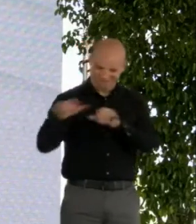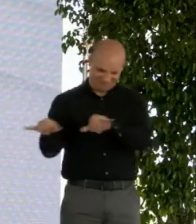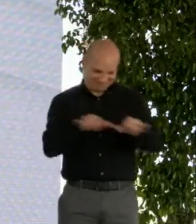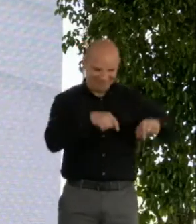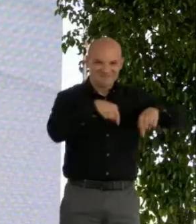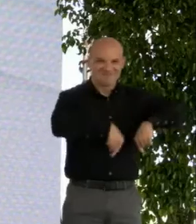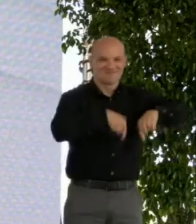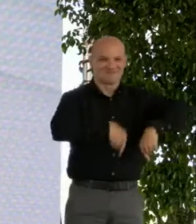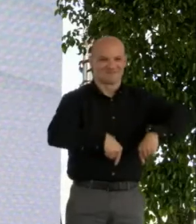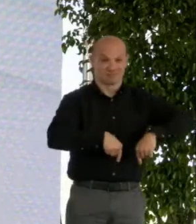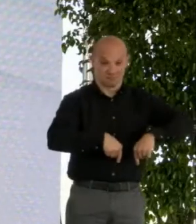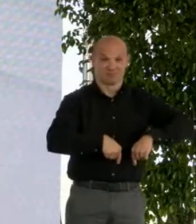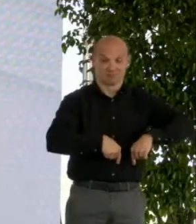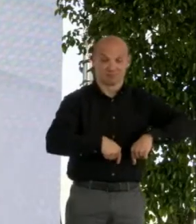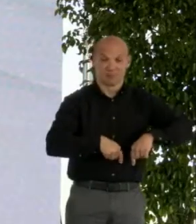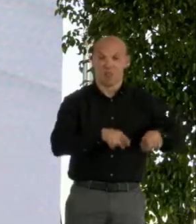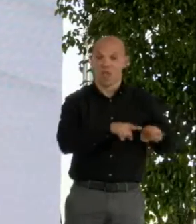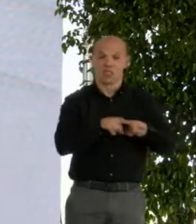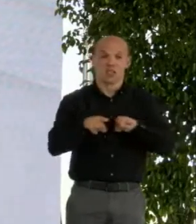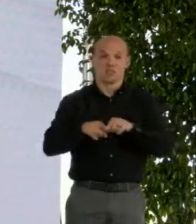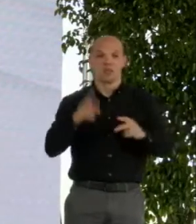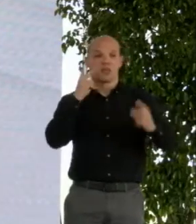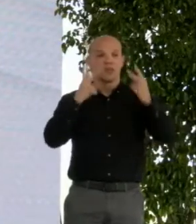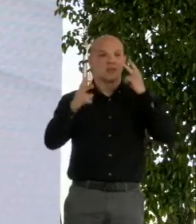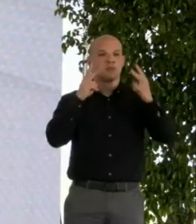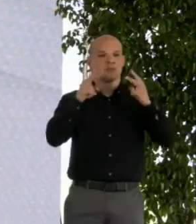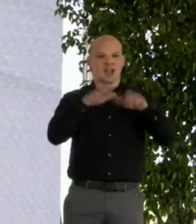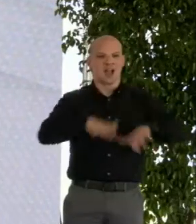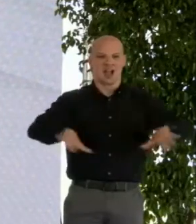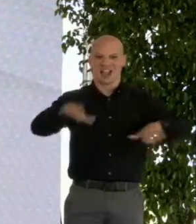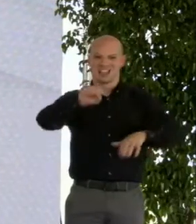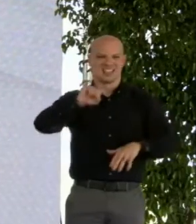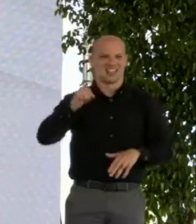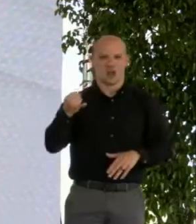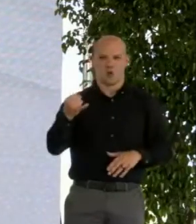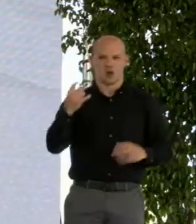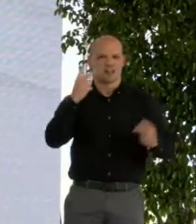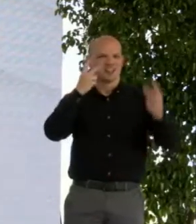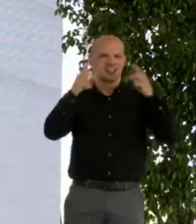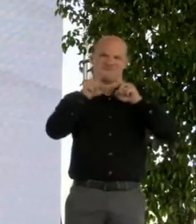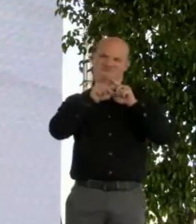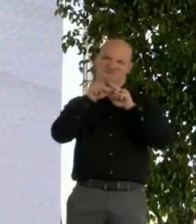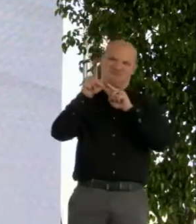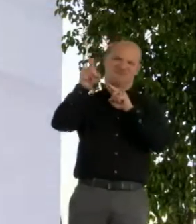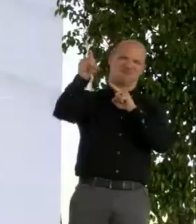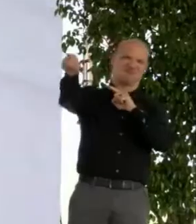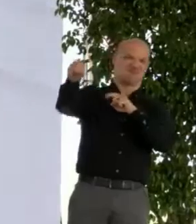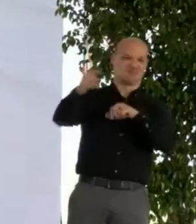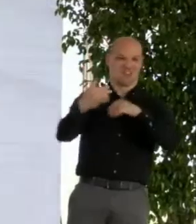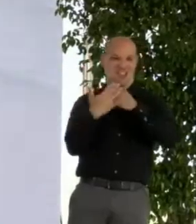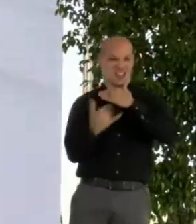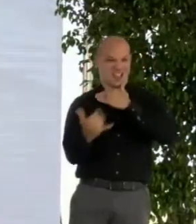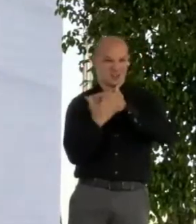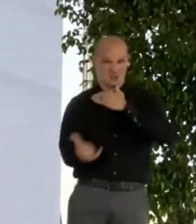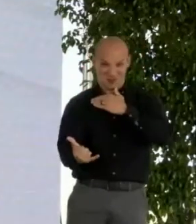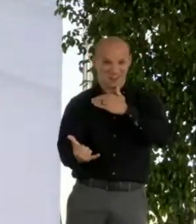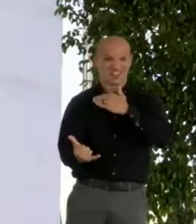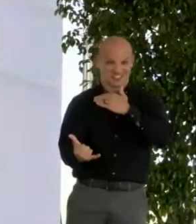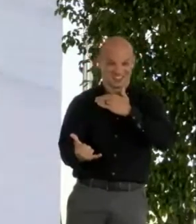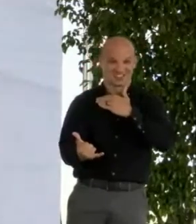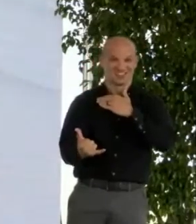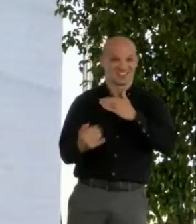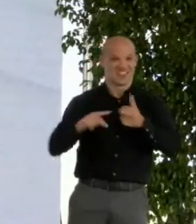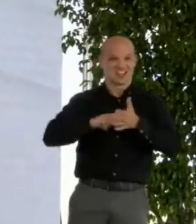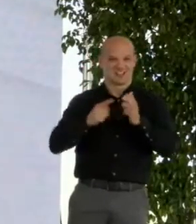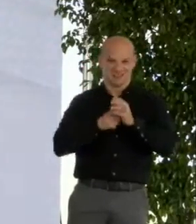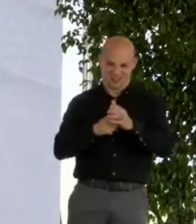de 360 grados desde la zona de la Bahía de San Juan hasta el Yunque, el proyecto tendrá una torre